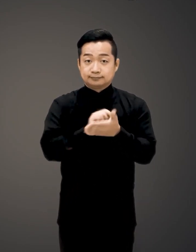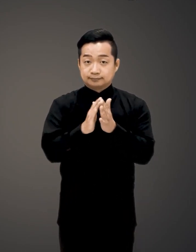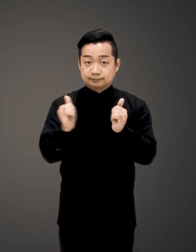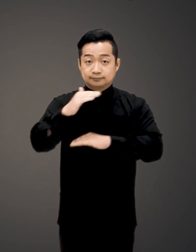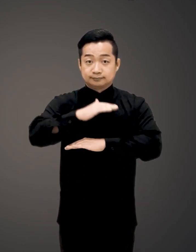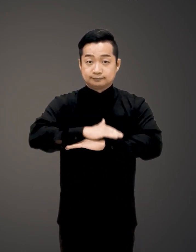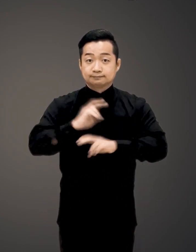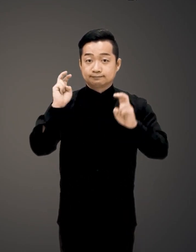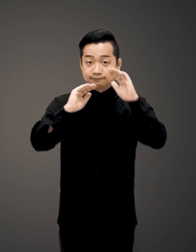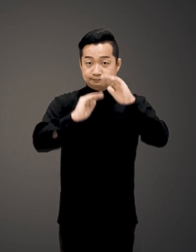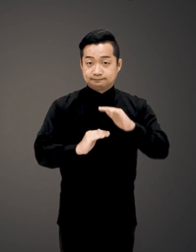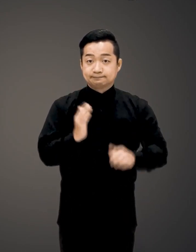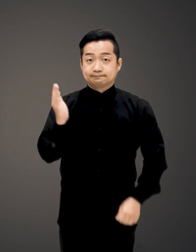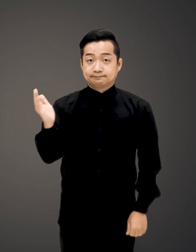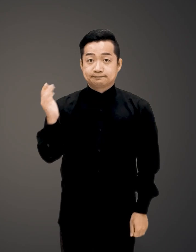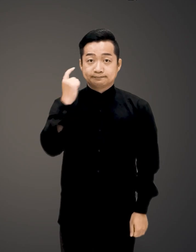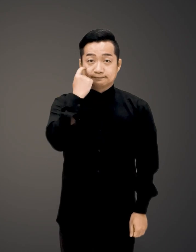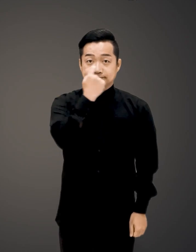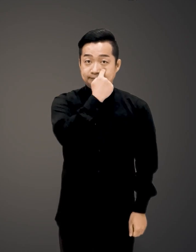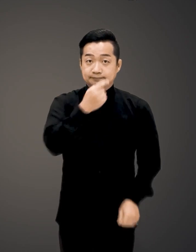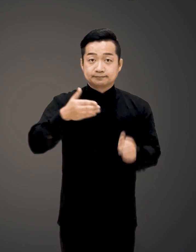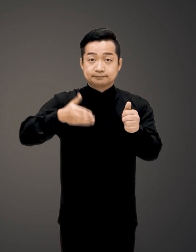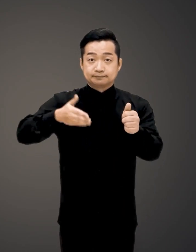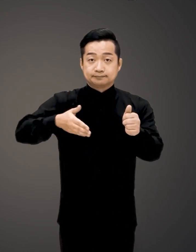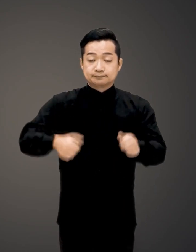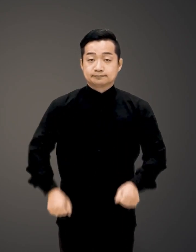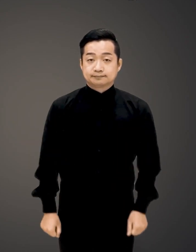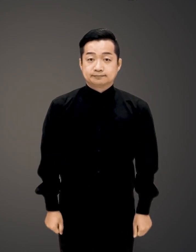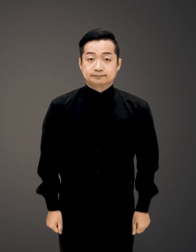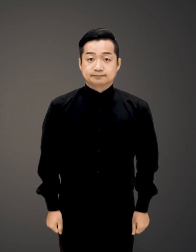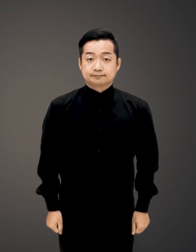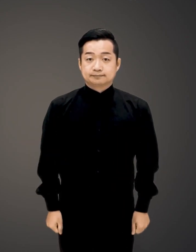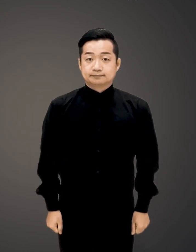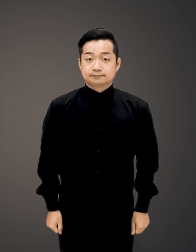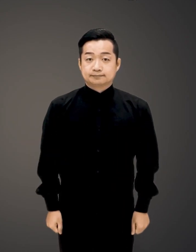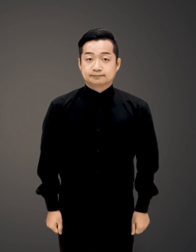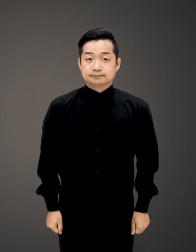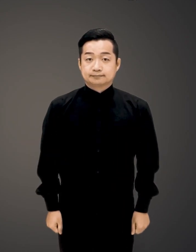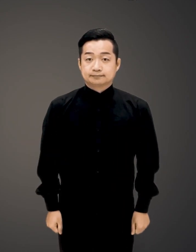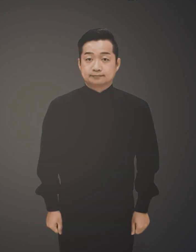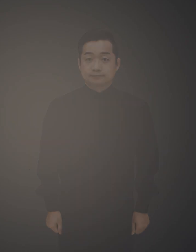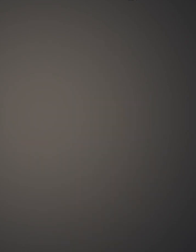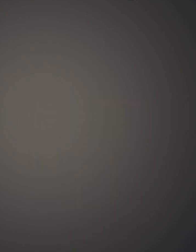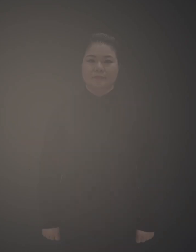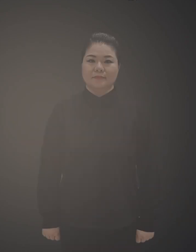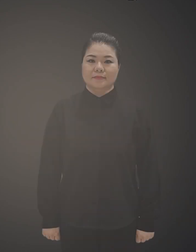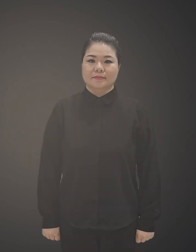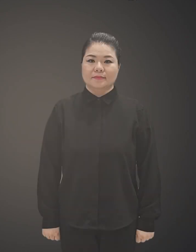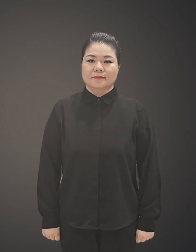하. 저자 메이위저. 출판사 세멘파커스.